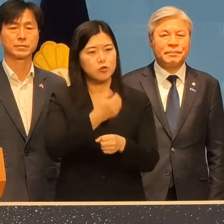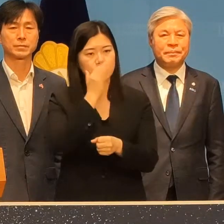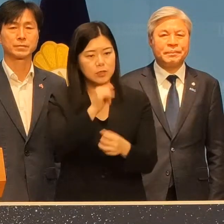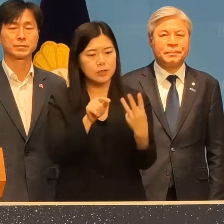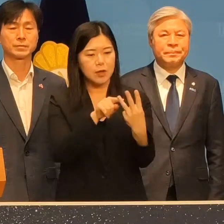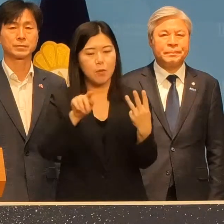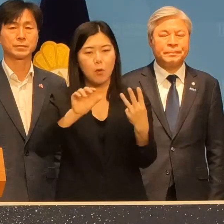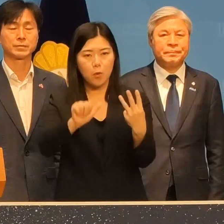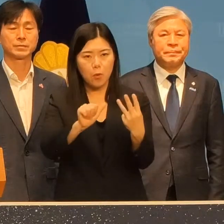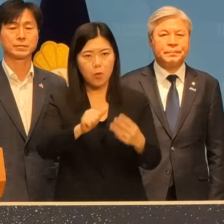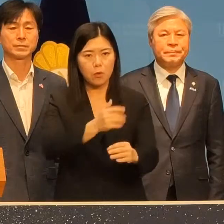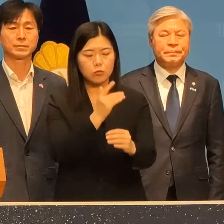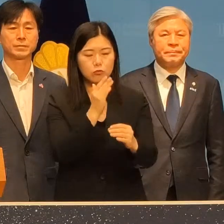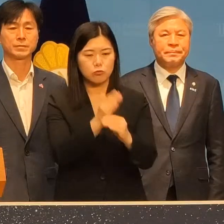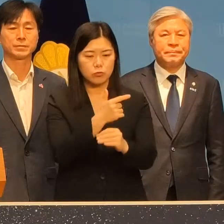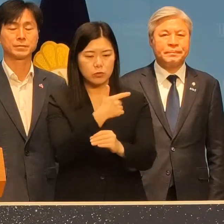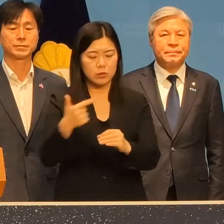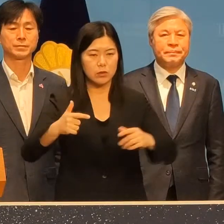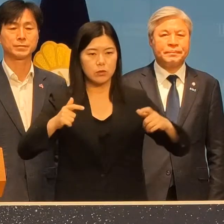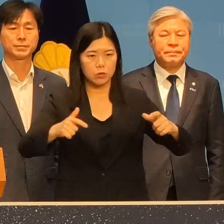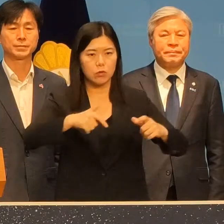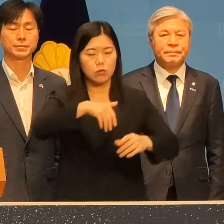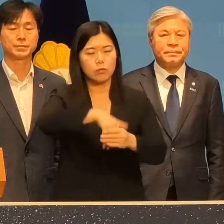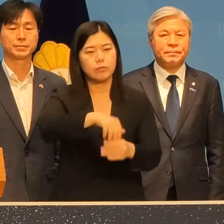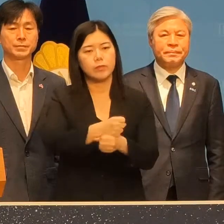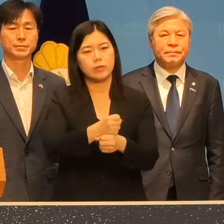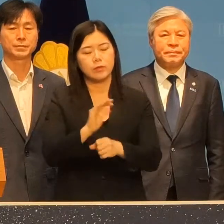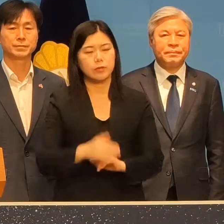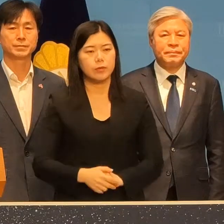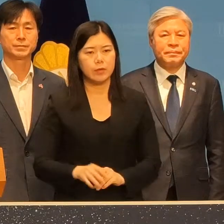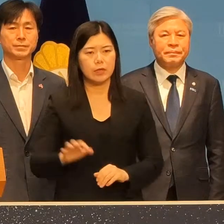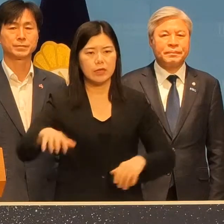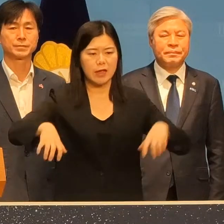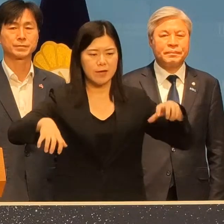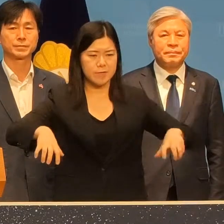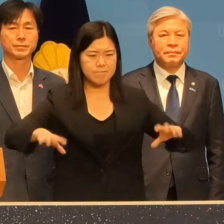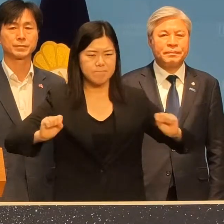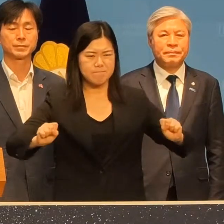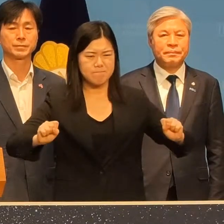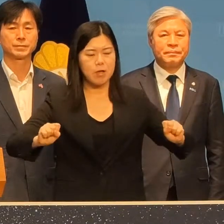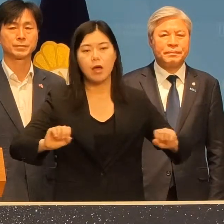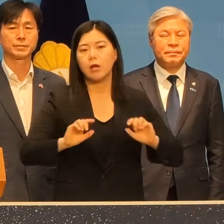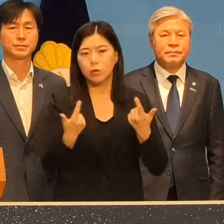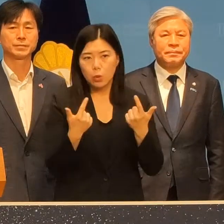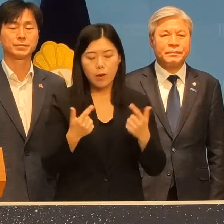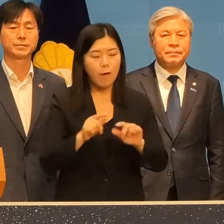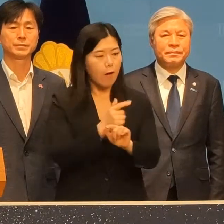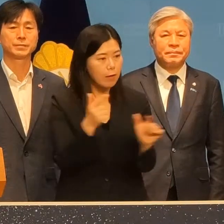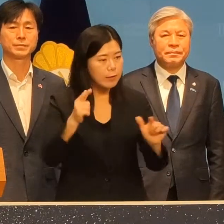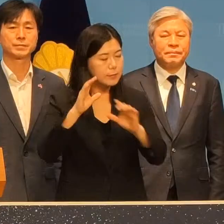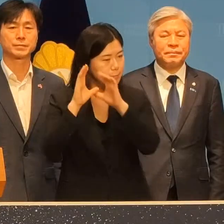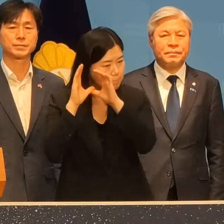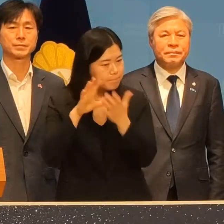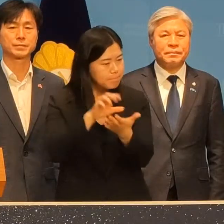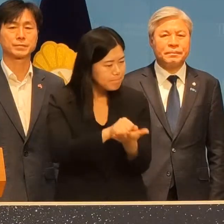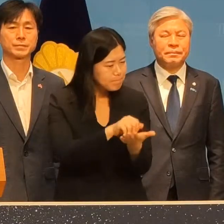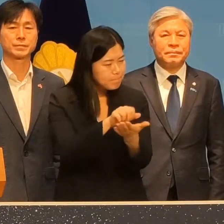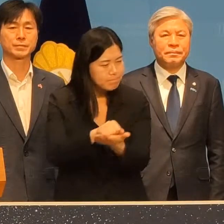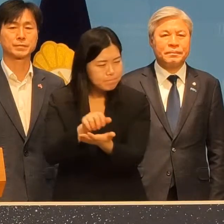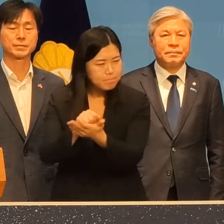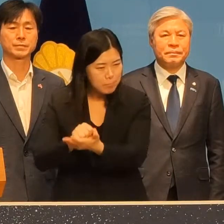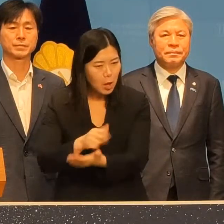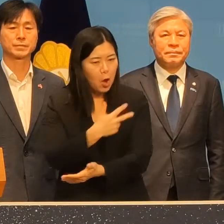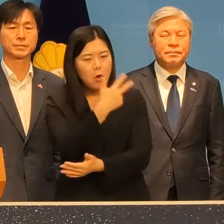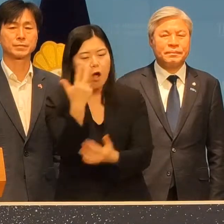전면 전환을 요구합니다. 양당이 과반을 독과점하는 것이 아니라 다양한 시민들의 목소리가 무지개색처럼 빛날 수